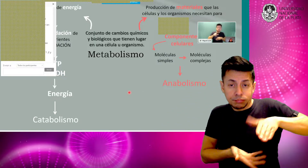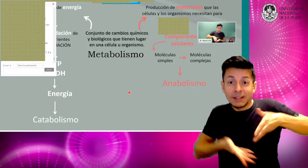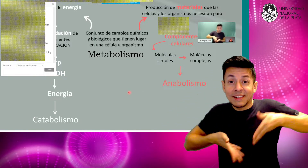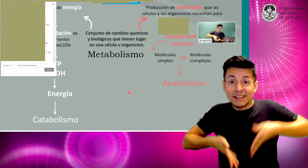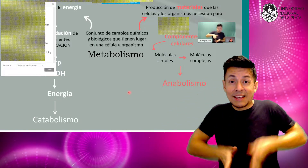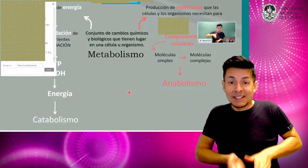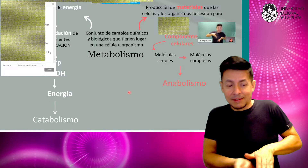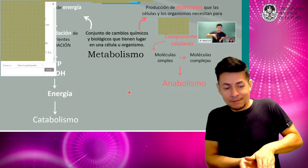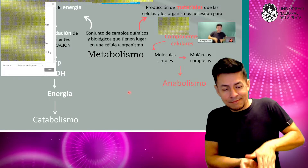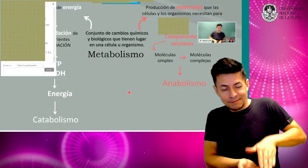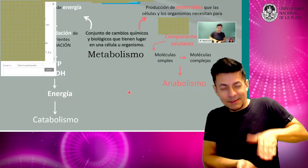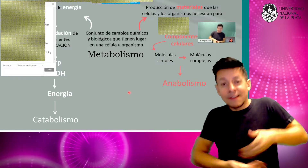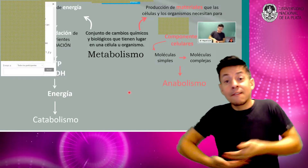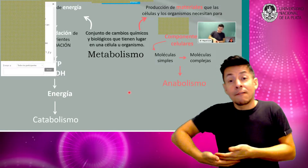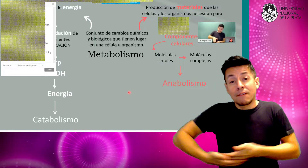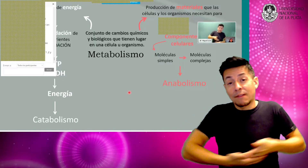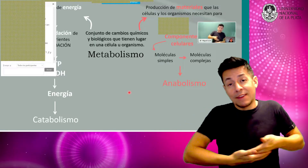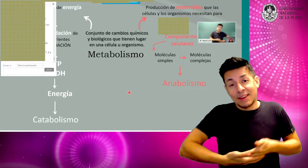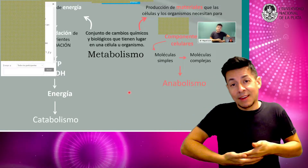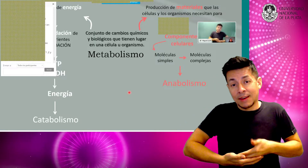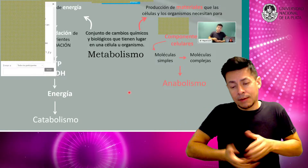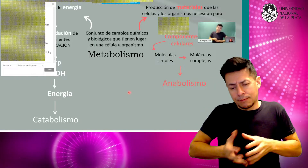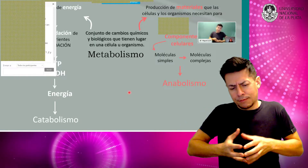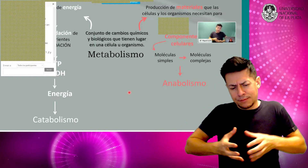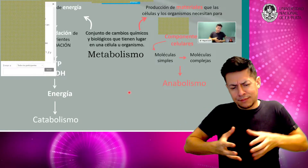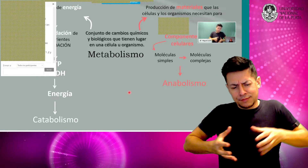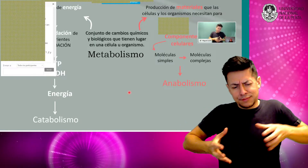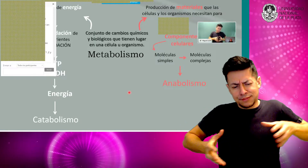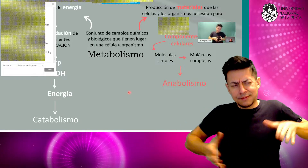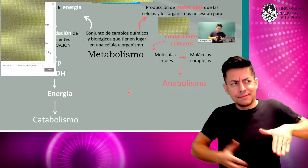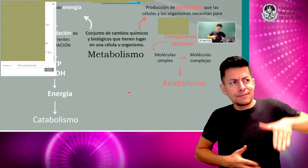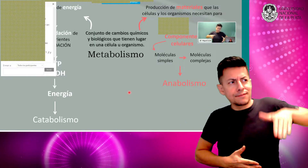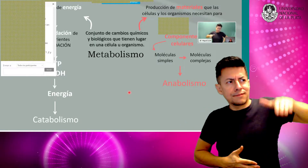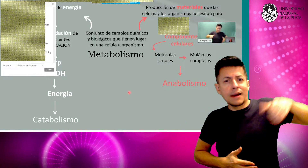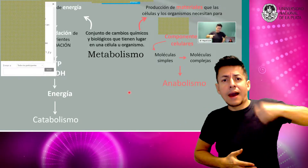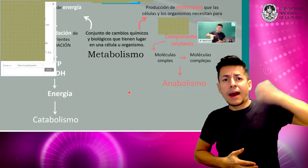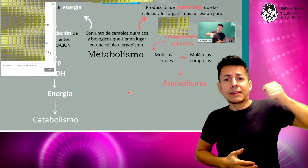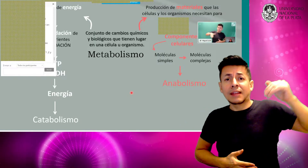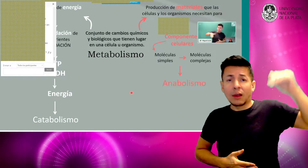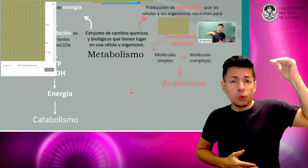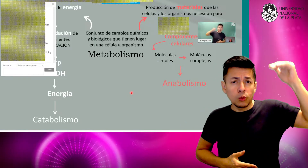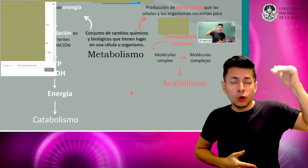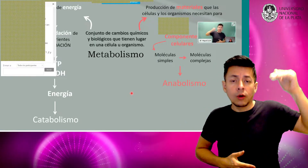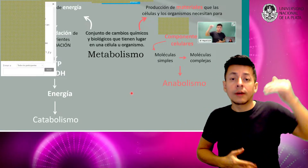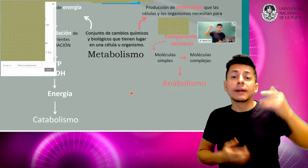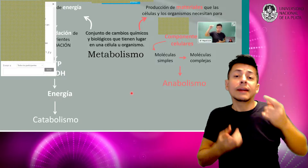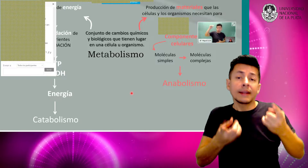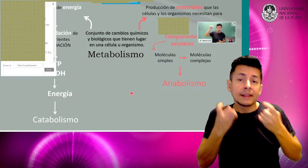desde que somos bebés, ¿no?